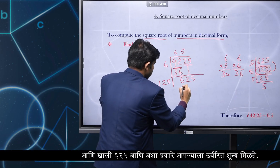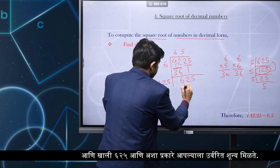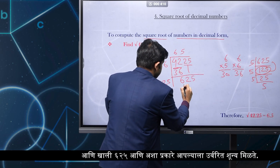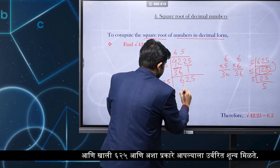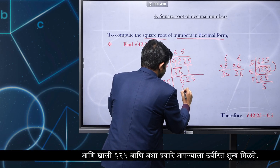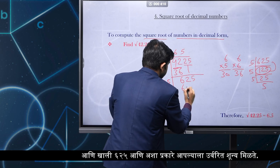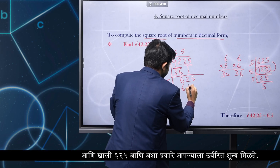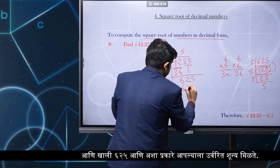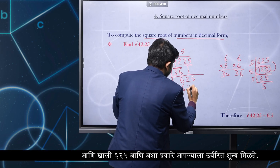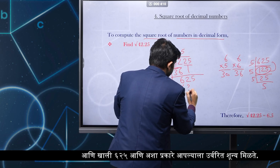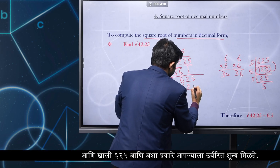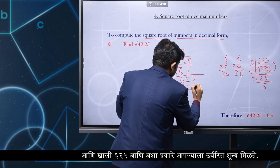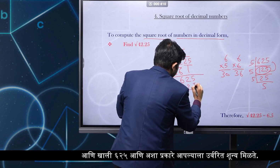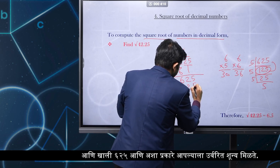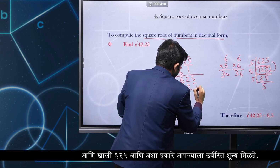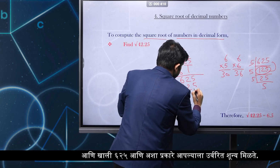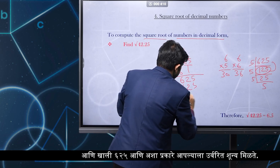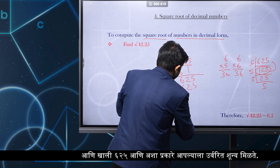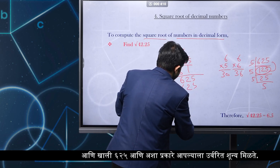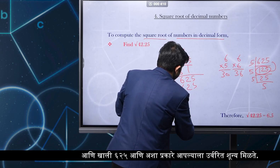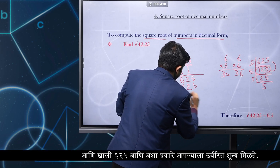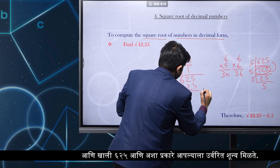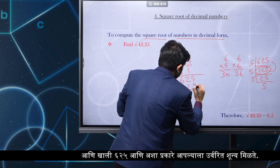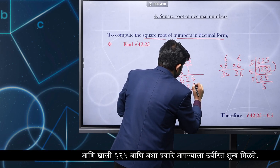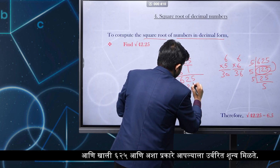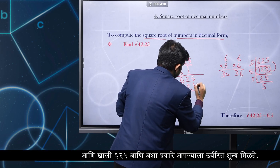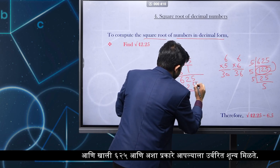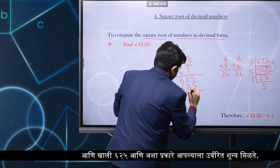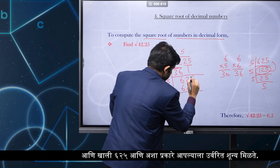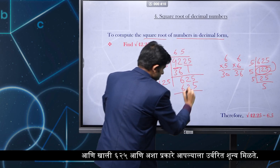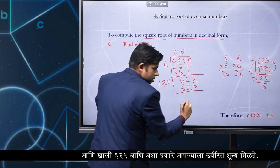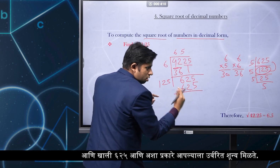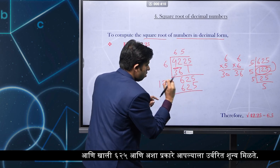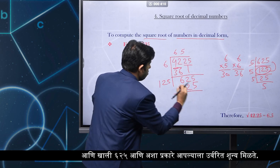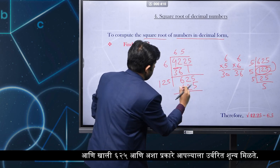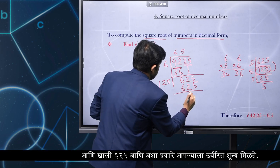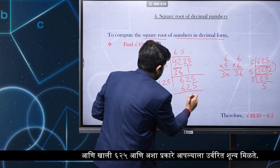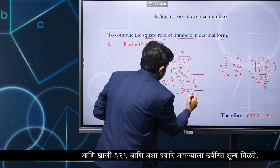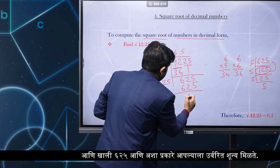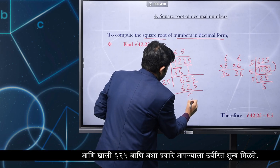आणि खाली 625 आणि अशा प्रकारे आपल्याला उर्वरित शून्य मिळते.